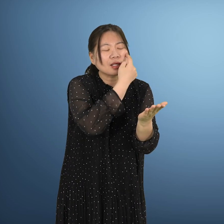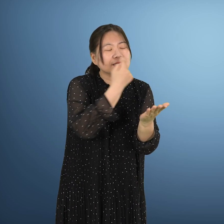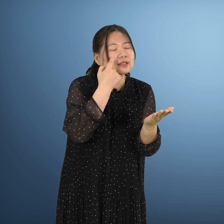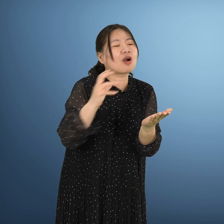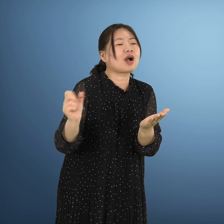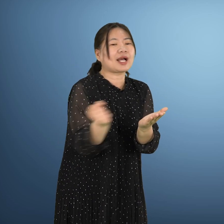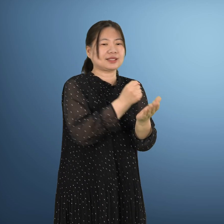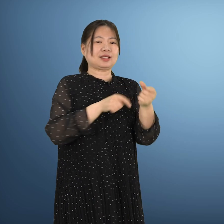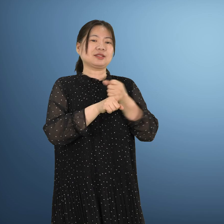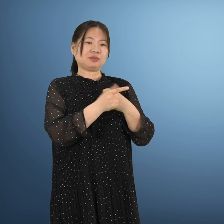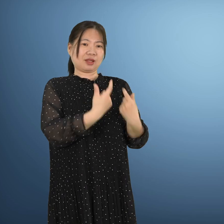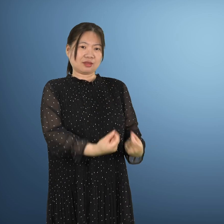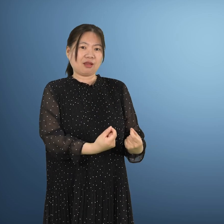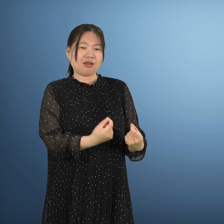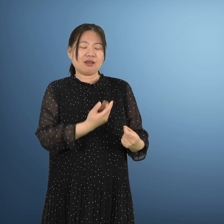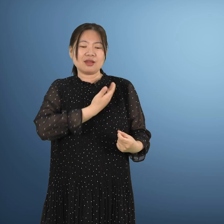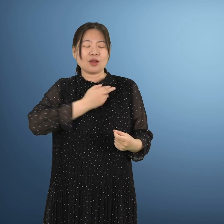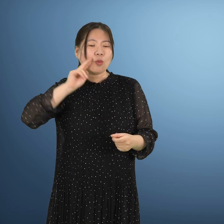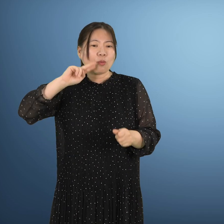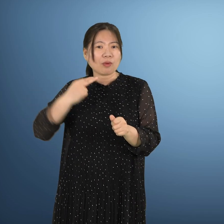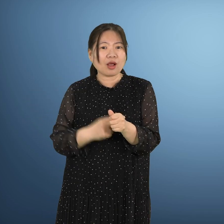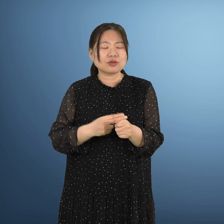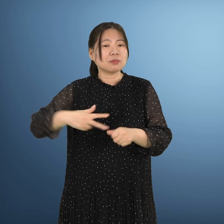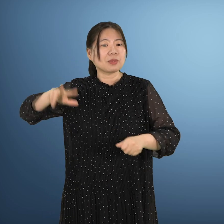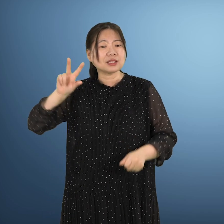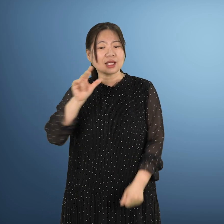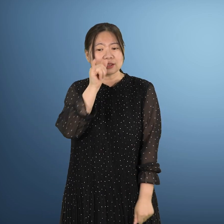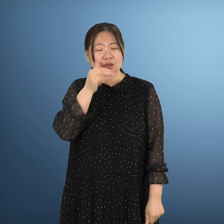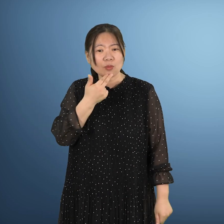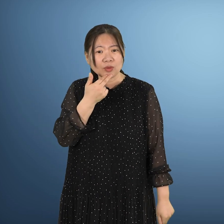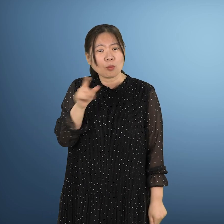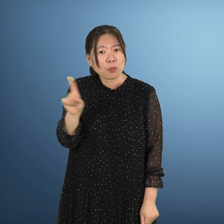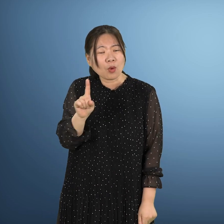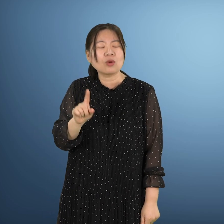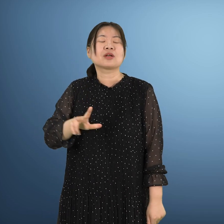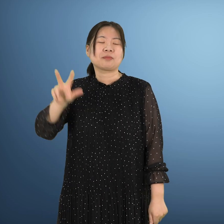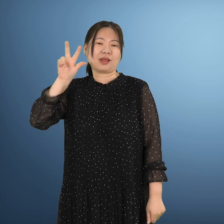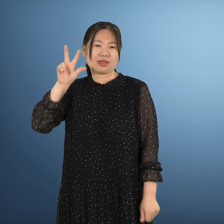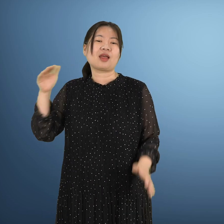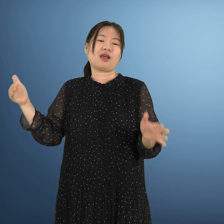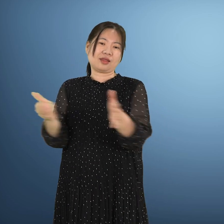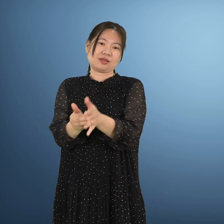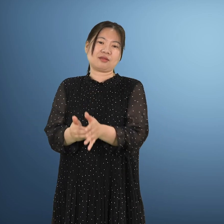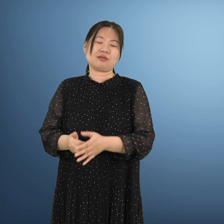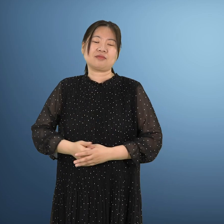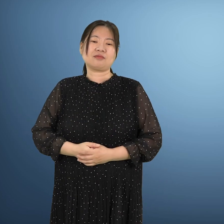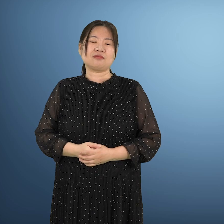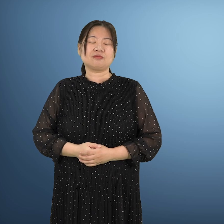근거로 사도 바울이 맹세를 한 겁니까? 안 한 겁니까? 했단 말이에요.